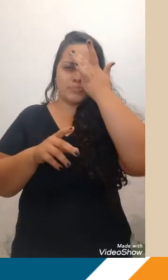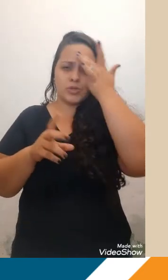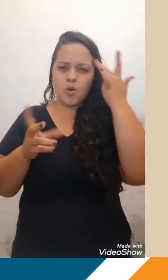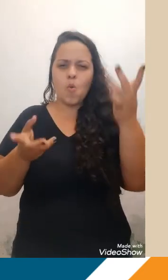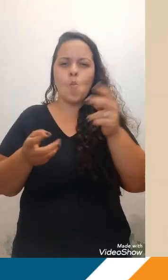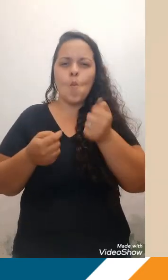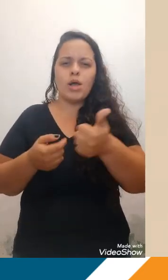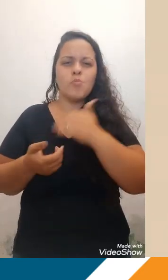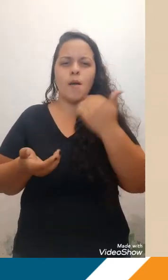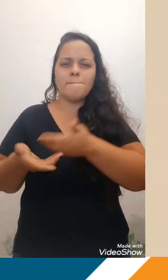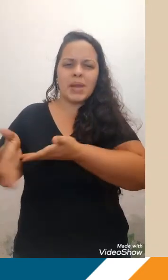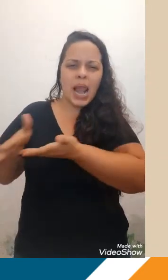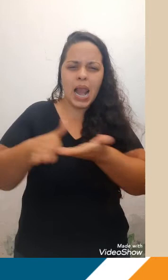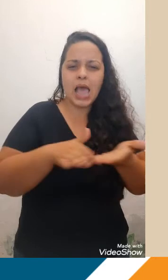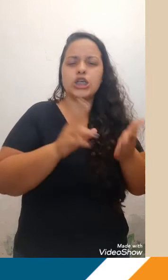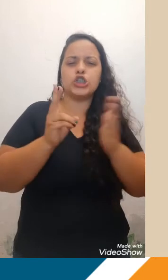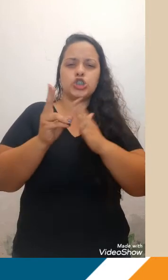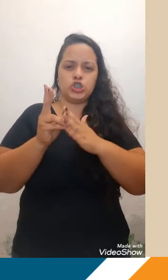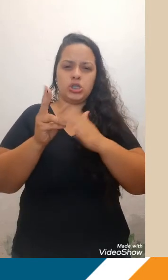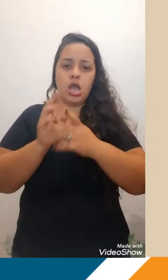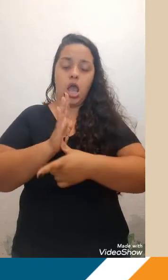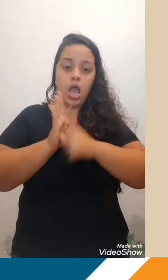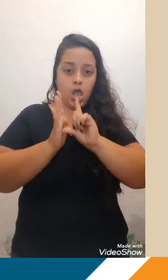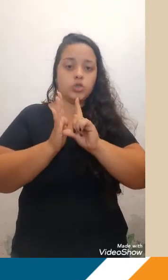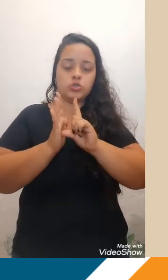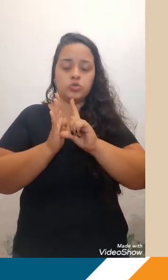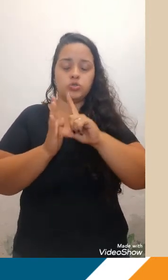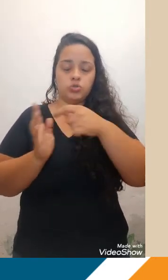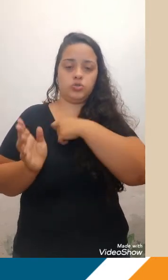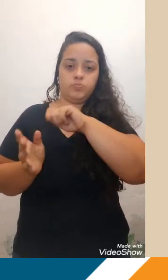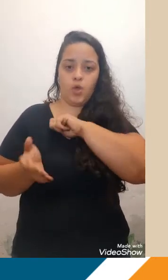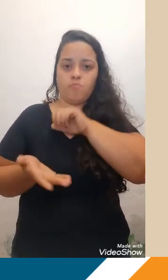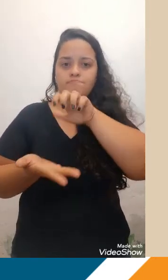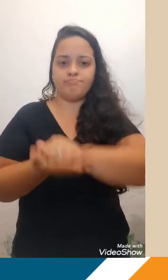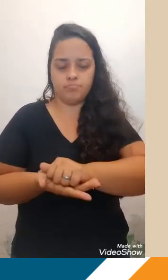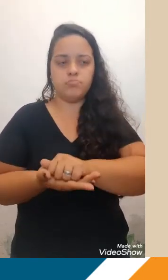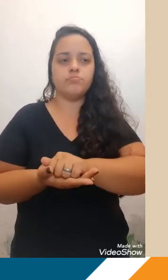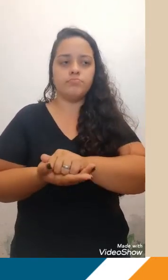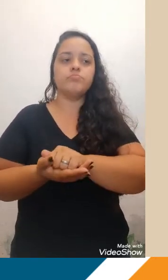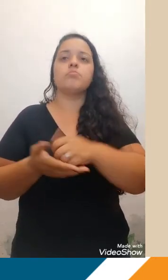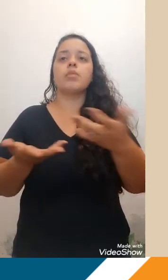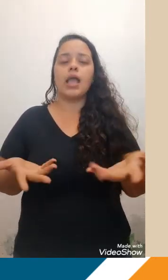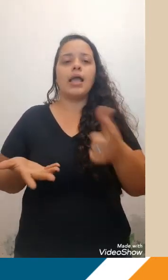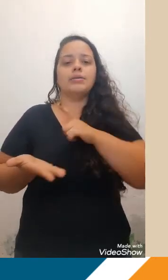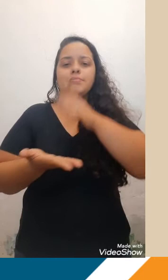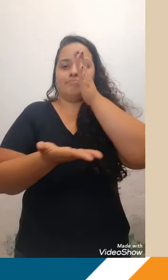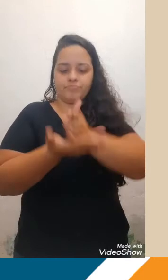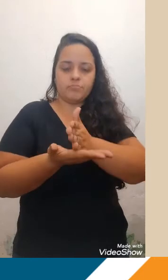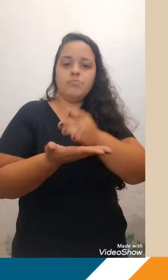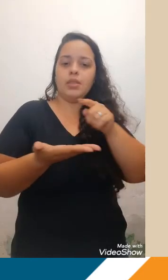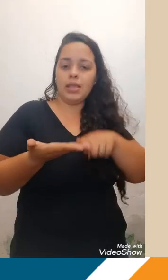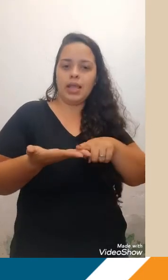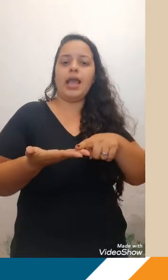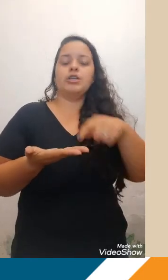toda a população indígena que ali habitava antes da chegada dos espanhóis na América. Quando a ilha foi dividida entre o lado espanhol